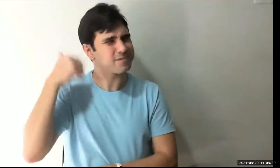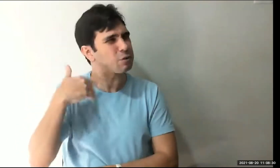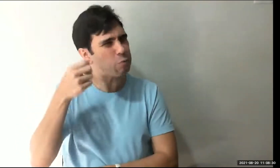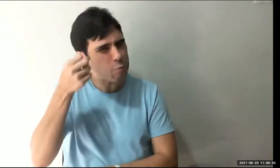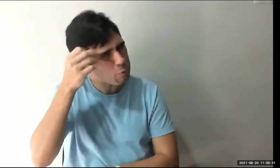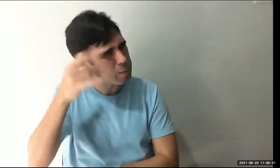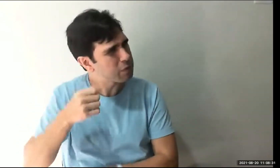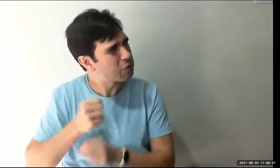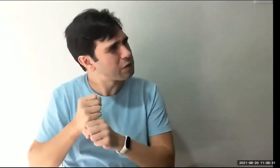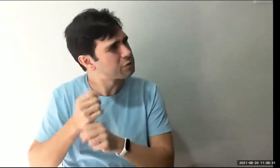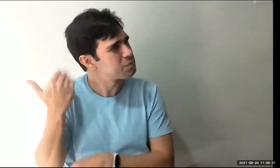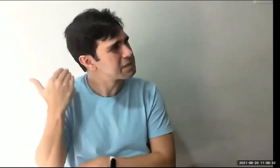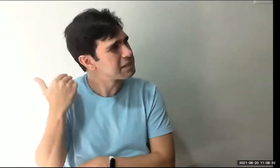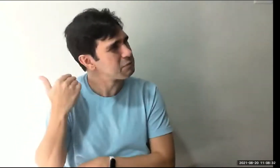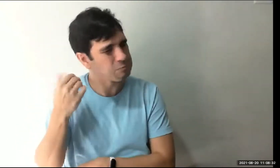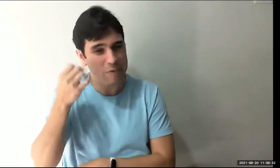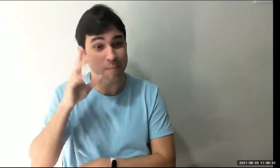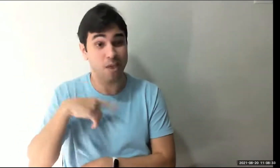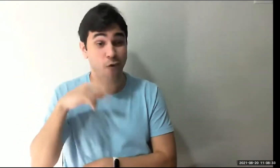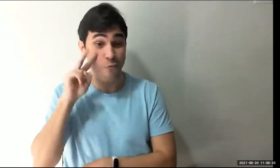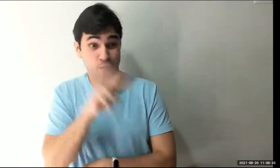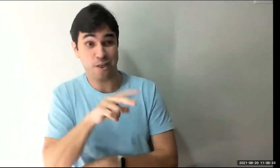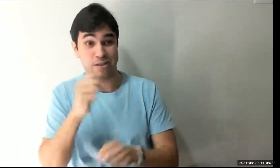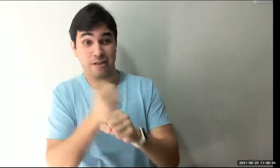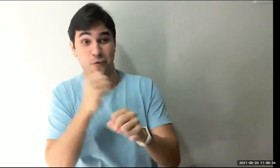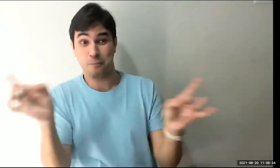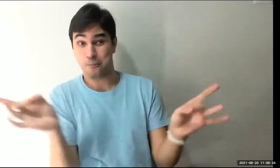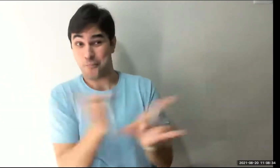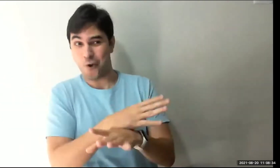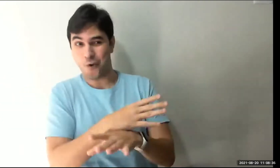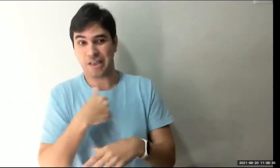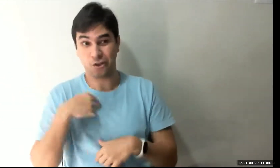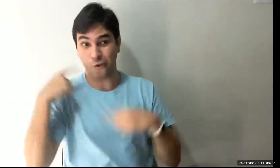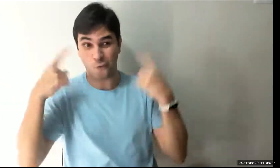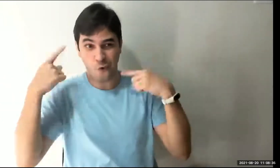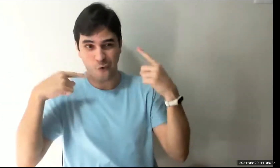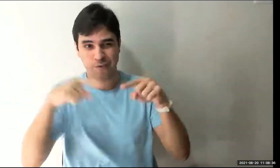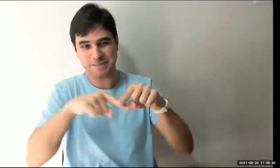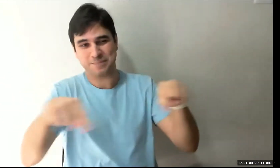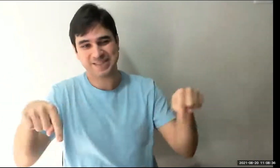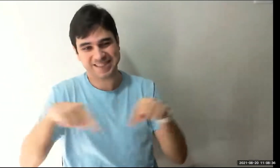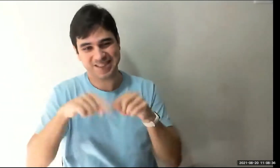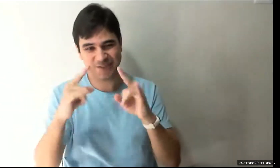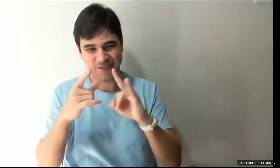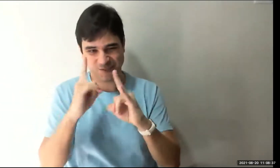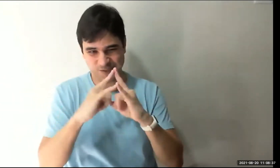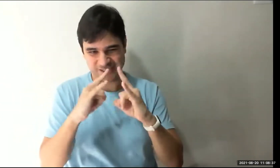eu até gosto dessa modalidade, gostaria de poder ensinar eu mesmo, mas enquanto eu não posso, eu acredito que a